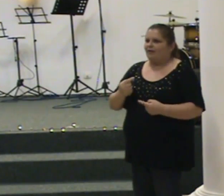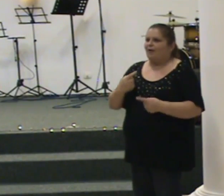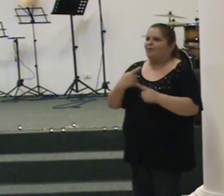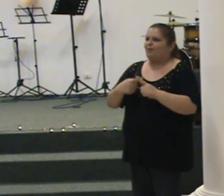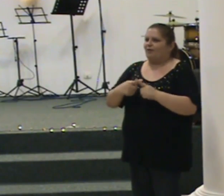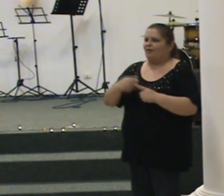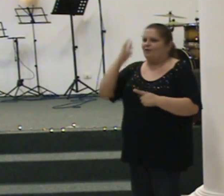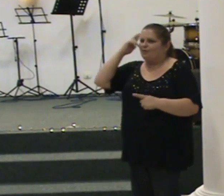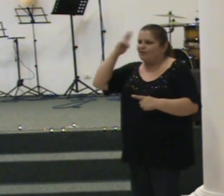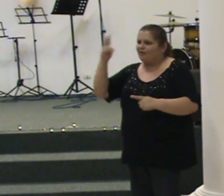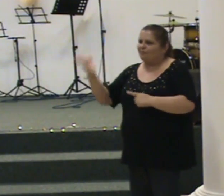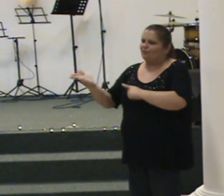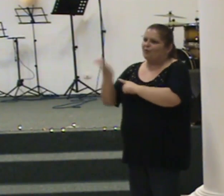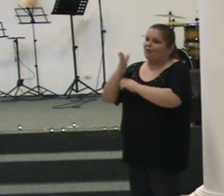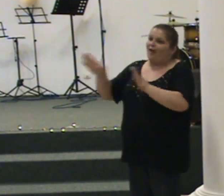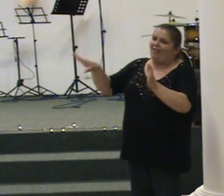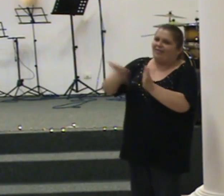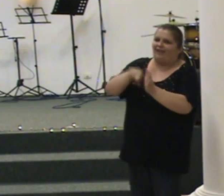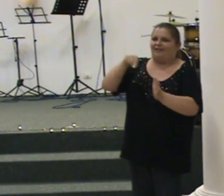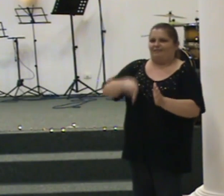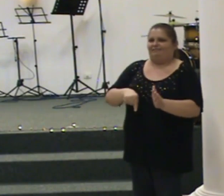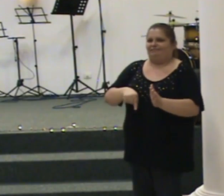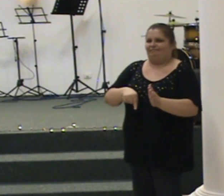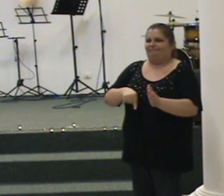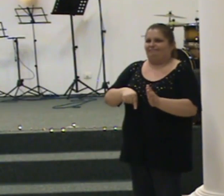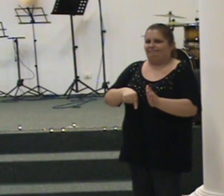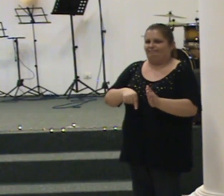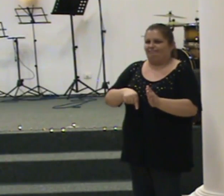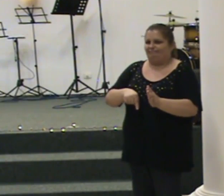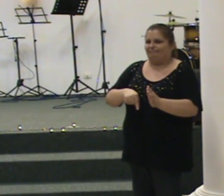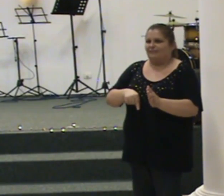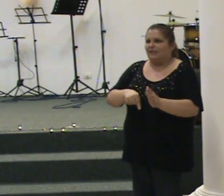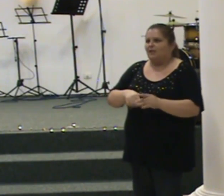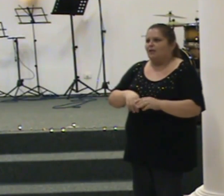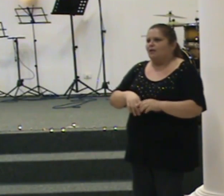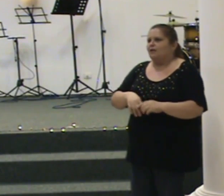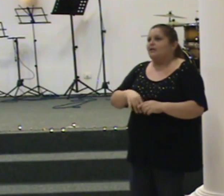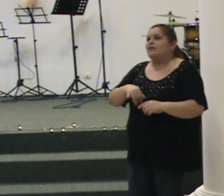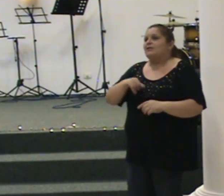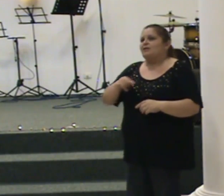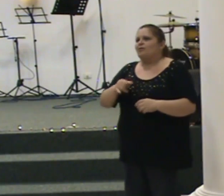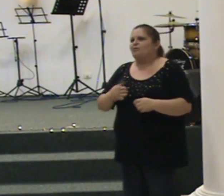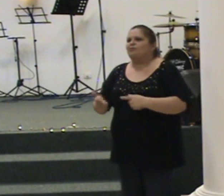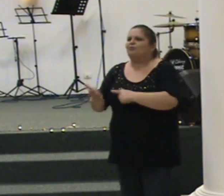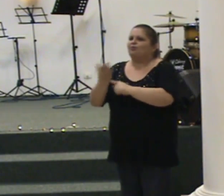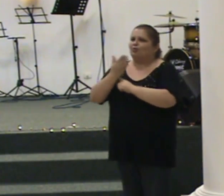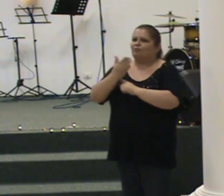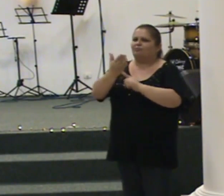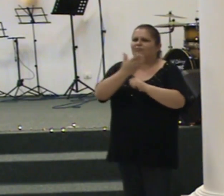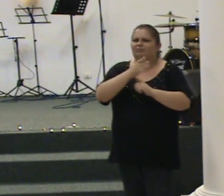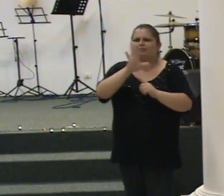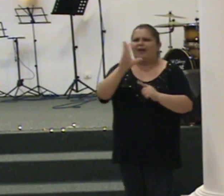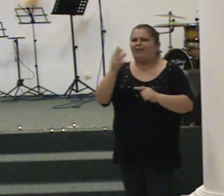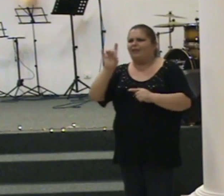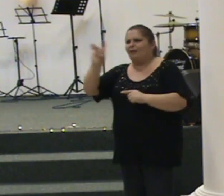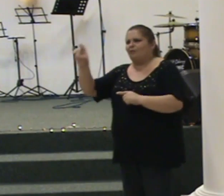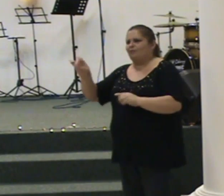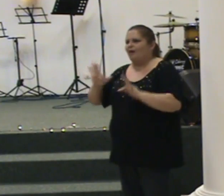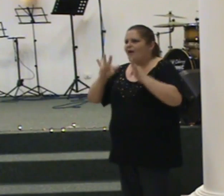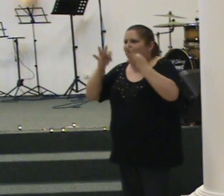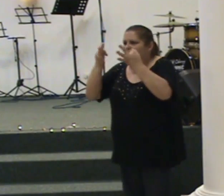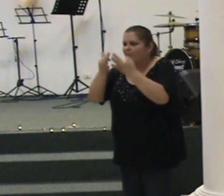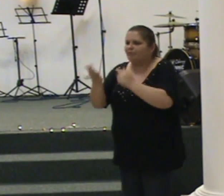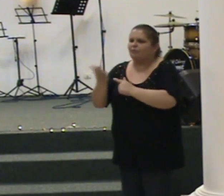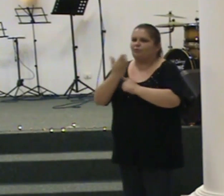Amém? Se o nosso irmão Sidney e Ivone está aqui conosco, porque o Senhor abençoou que essa família